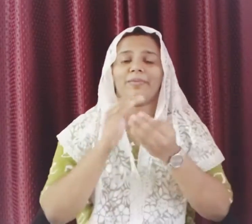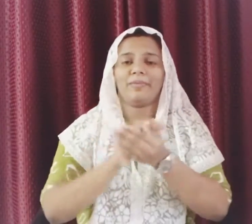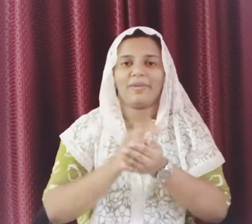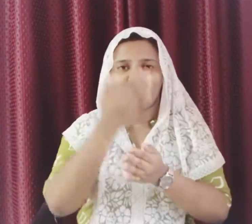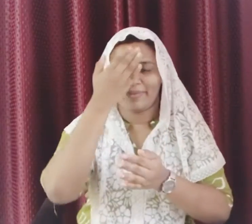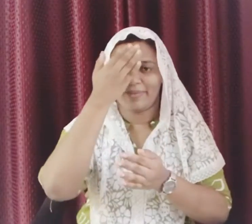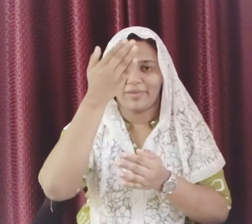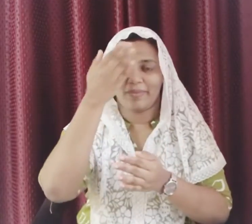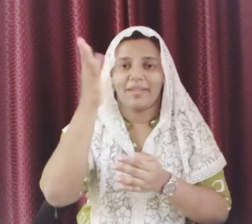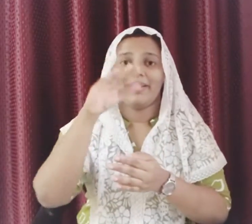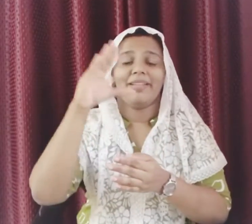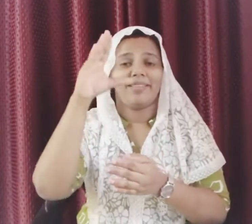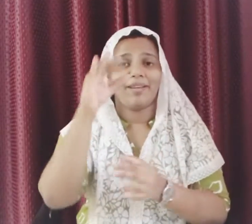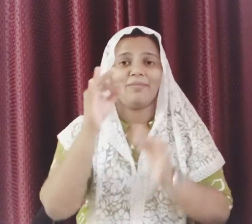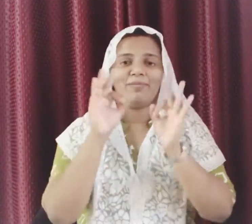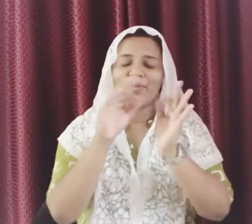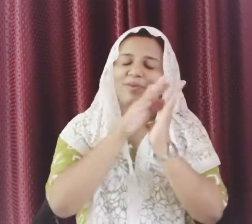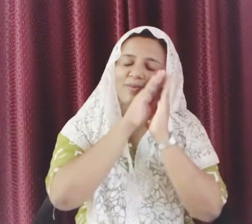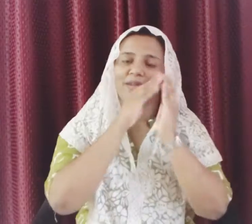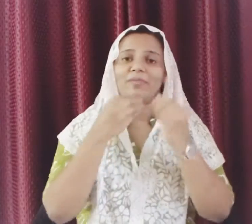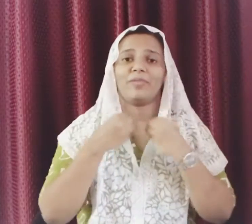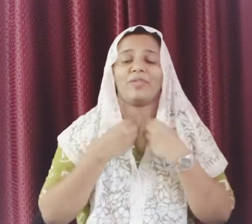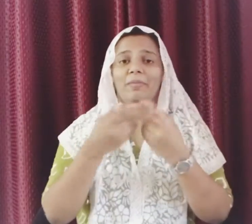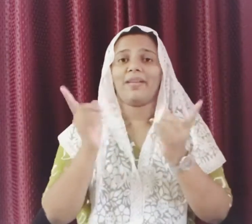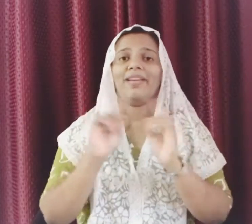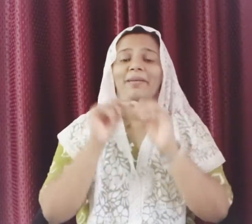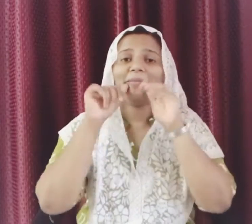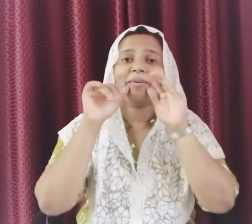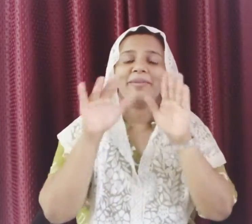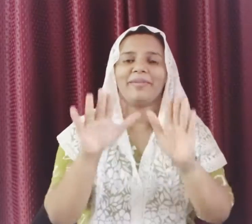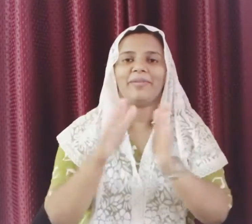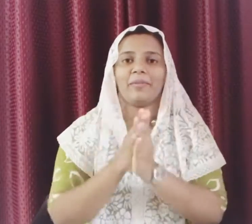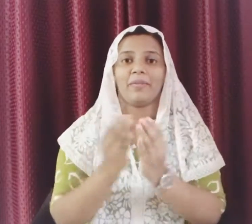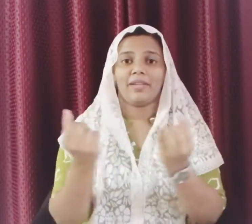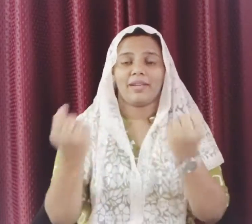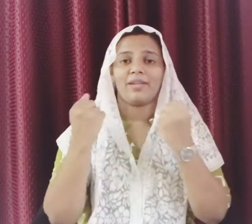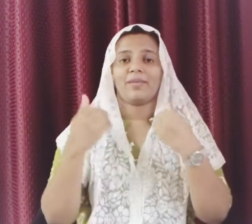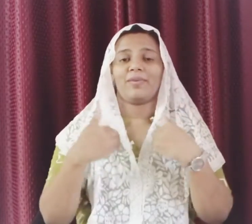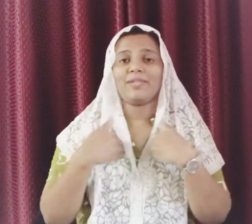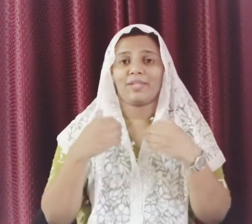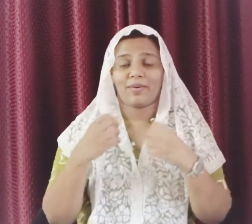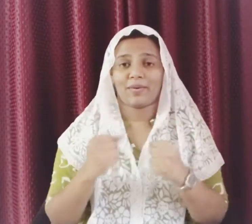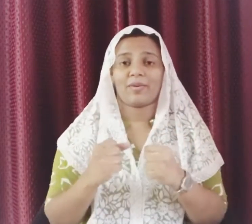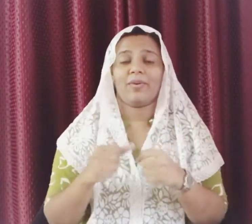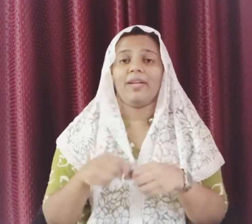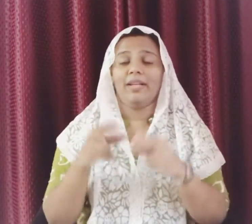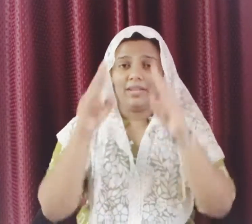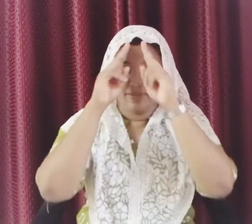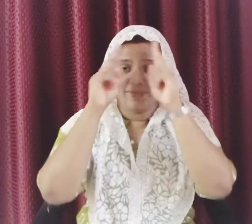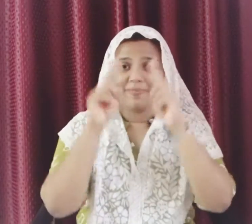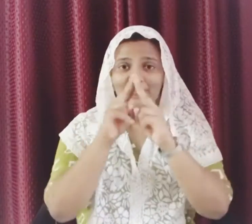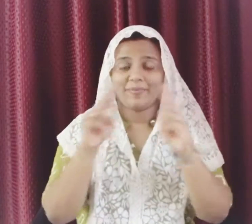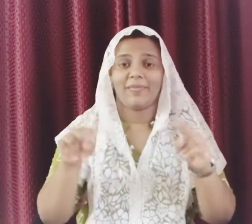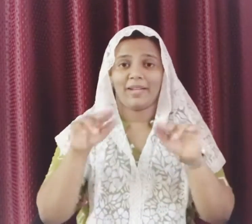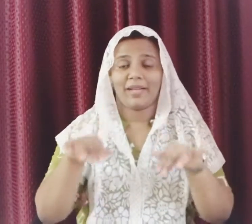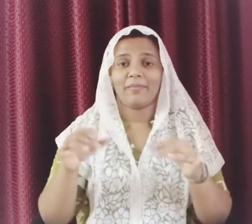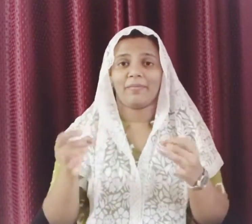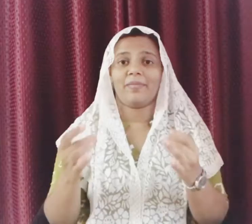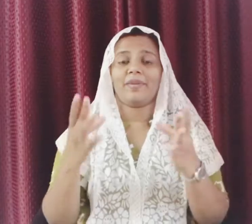കാത്തുപരിപാലിച്ചു, സ്തോത്രം. കഴിഞ്ഞ രാത്രി നമുക്ക് നല്ല ഉറക്കം തന്നു, നമ്മളെ അനുഗ്രഹിച്ചു, സ്തോത്രം. ആരോഗ്യത്തോടെ, സൗഖ്യത്തോടെ, സമാധാനത്തോടെ ഈ പ്രഭാതത്തിൽ ഉണർന്ന്